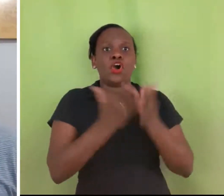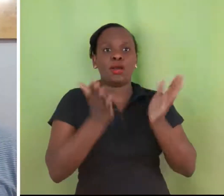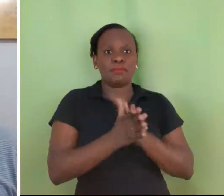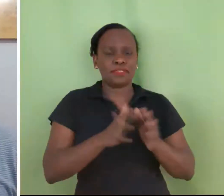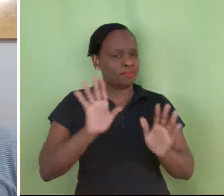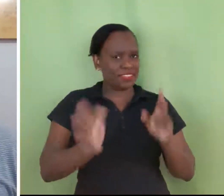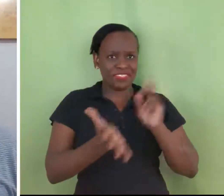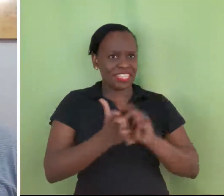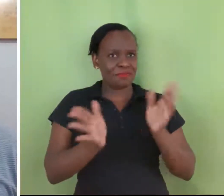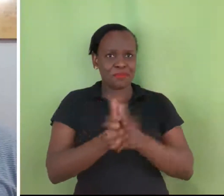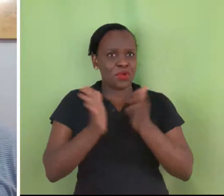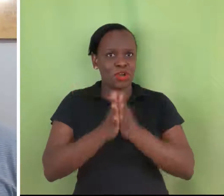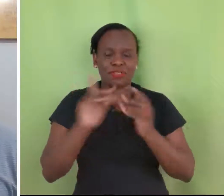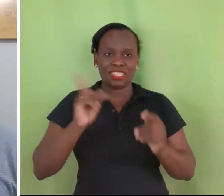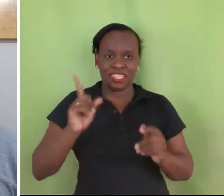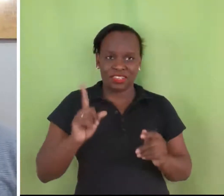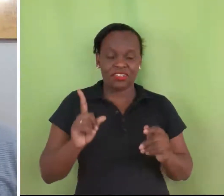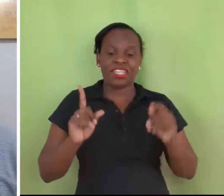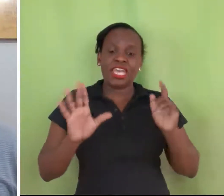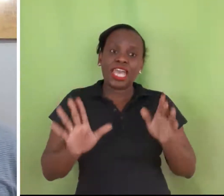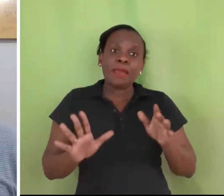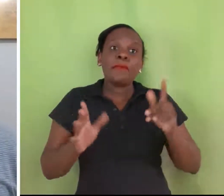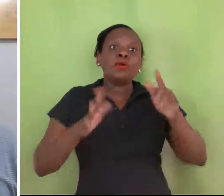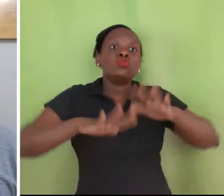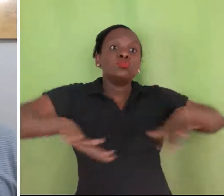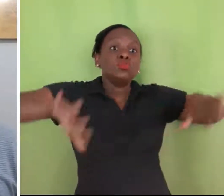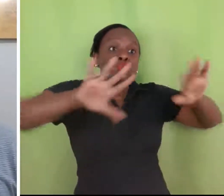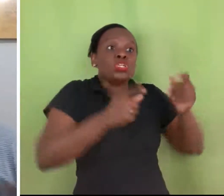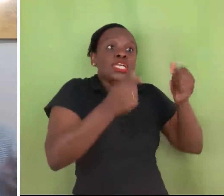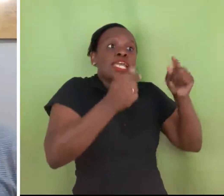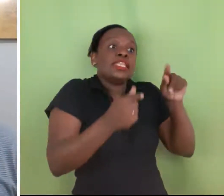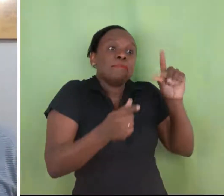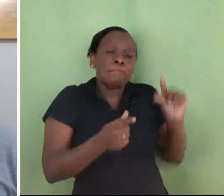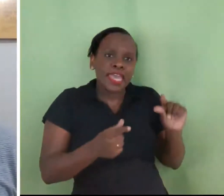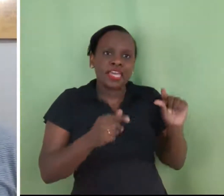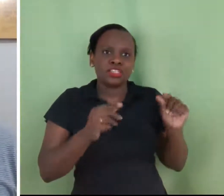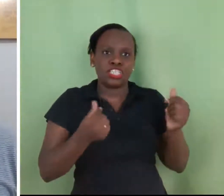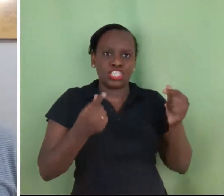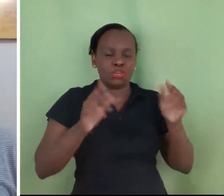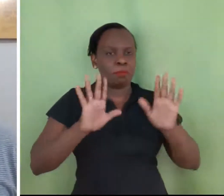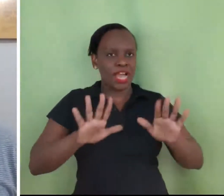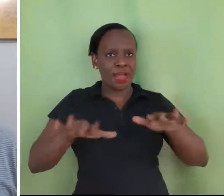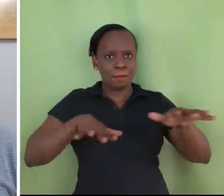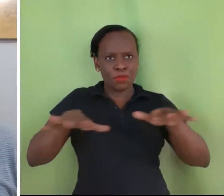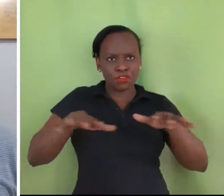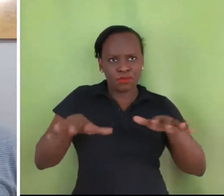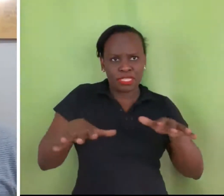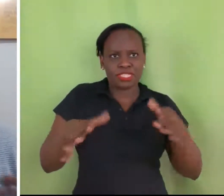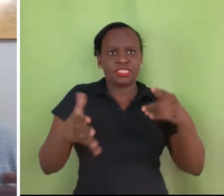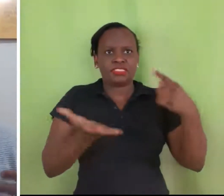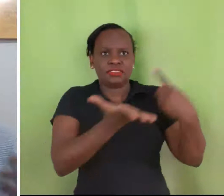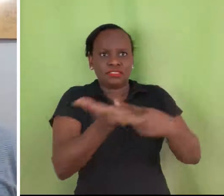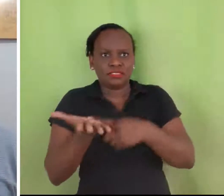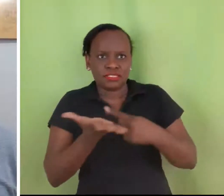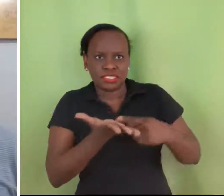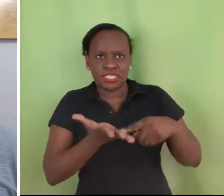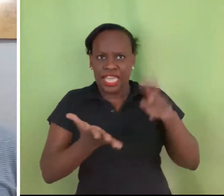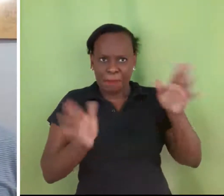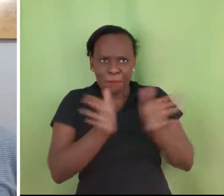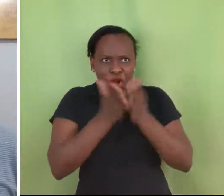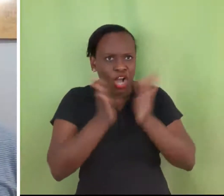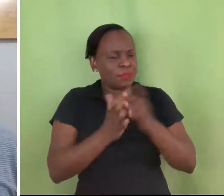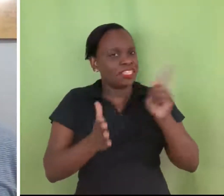não era pobre, né? Ele talvez fosse o mais pobre entre os outros, mas a Conjuração Mineira não foi um movimento de pobres, como eu disse, foi um movimento